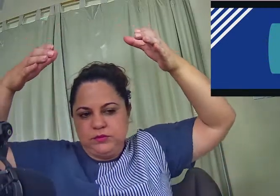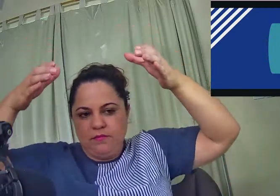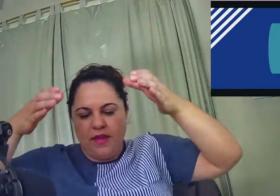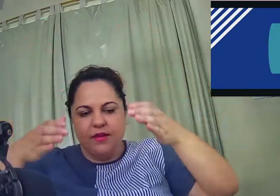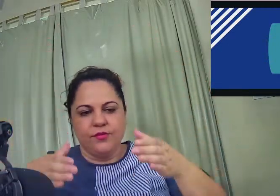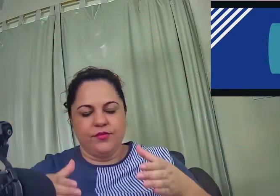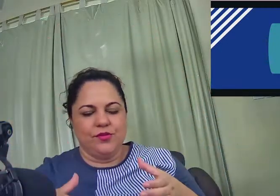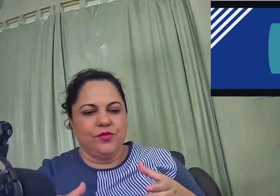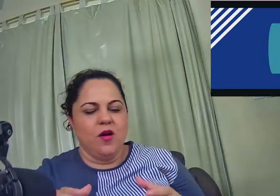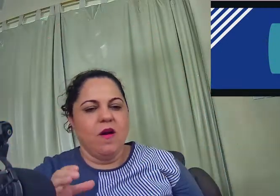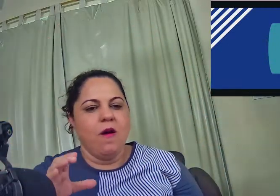Bem grosso, ó.